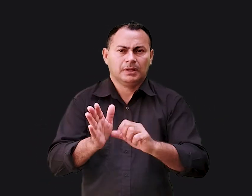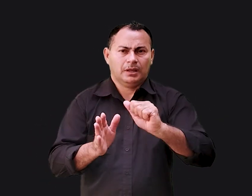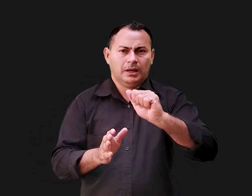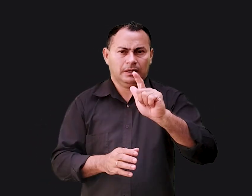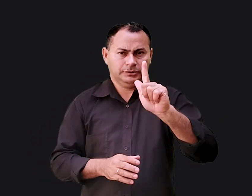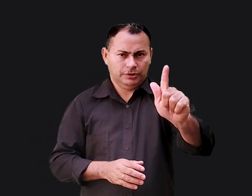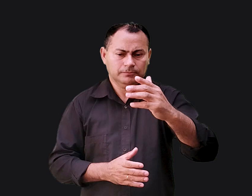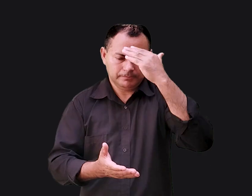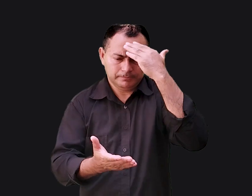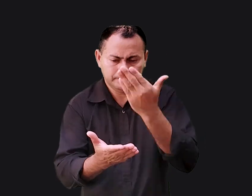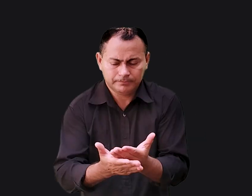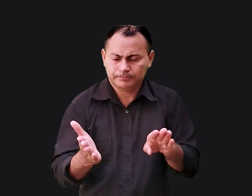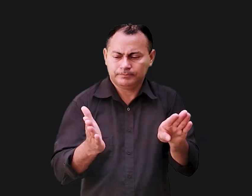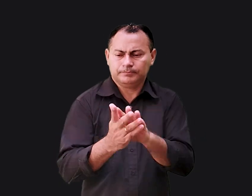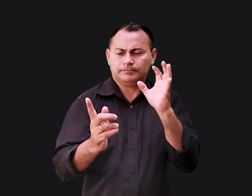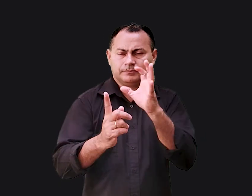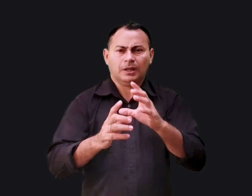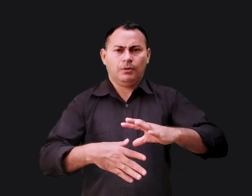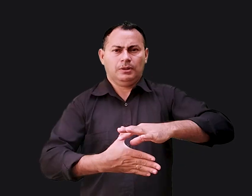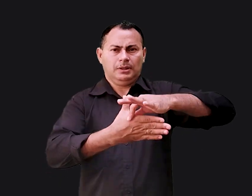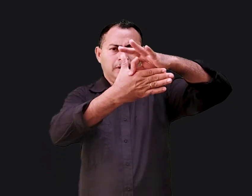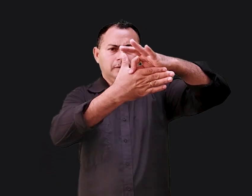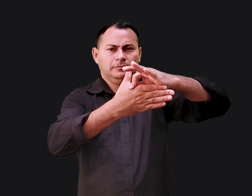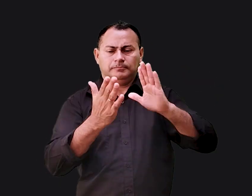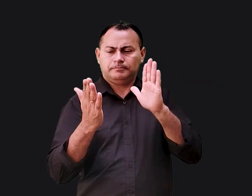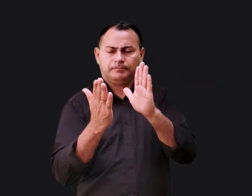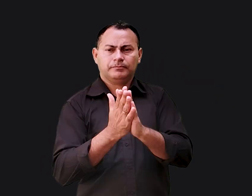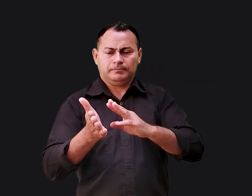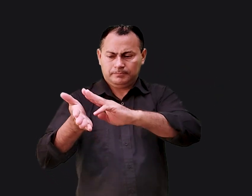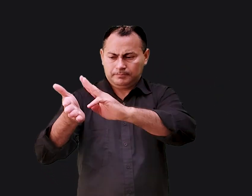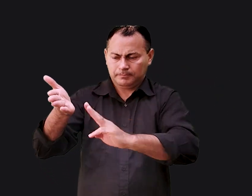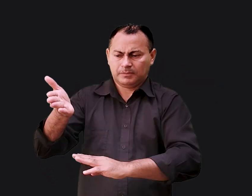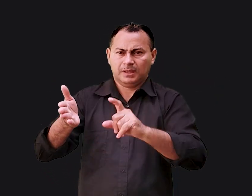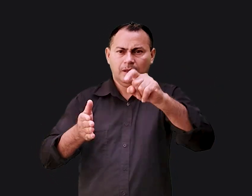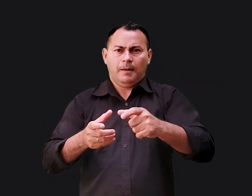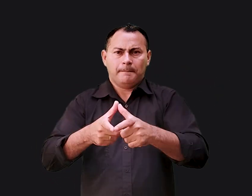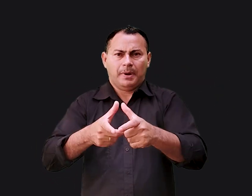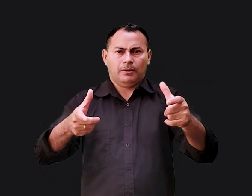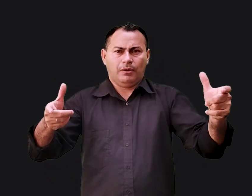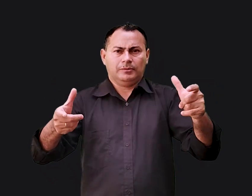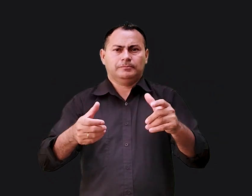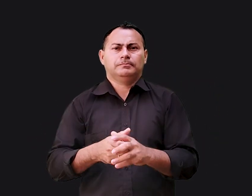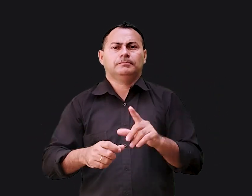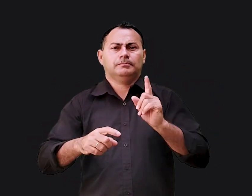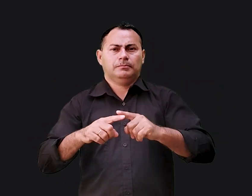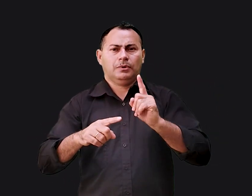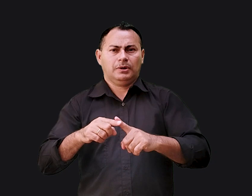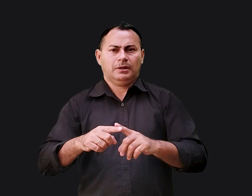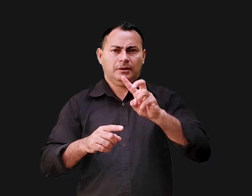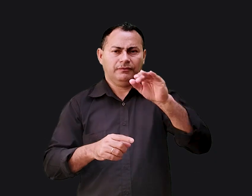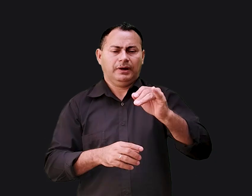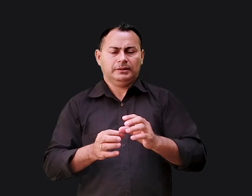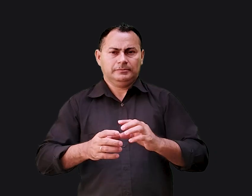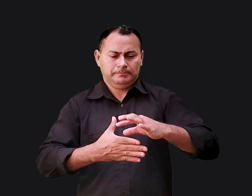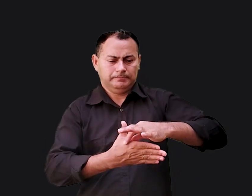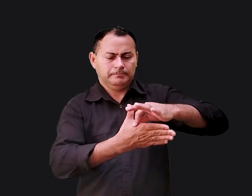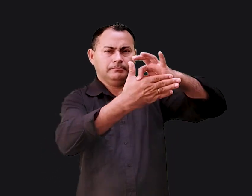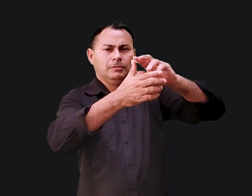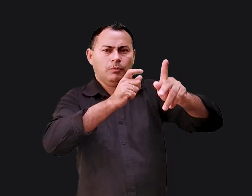Ageu acreditava que, atingindo os líderes, o impacto da mensagem seria maior, porque iria dar liderança para o